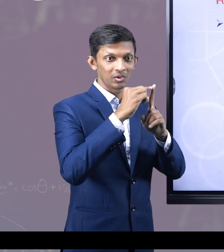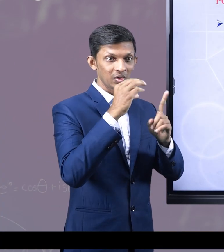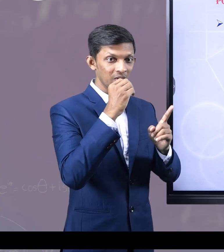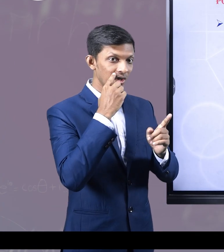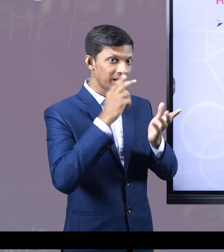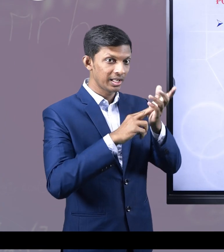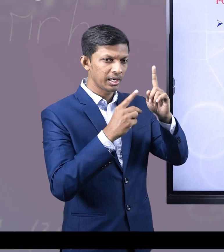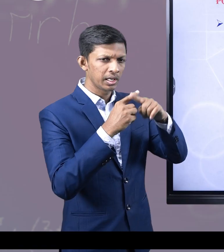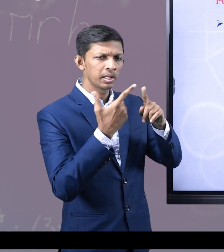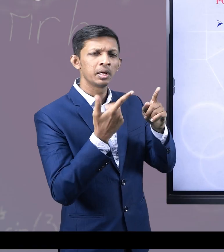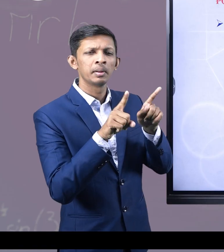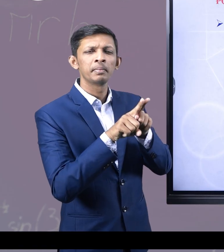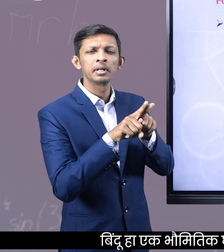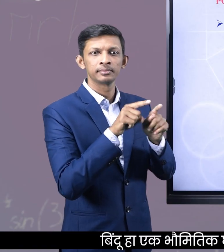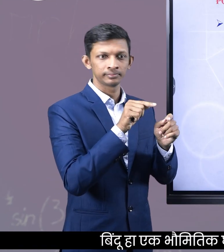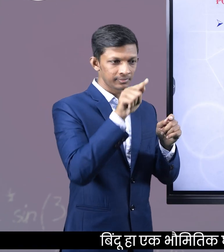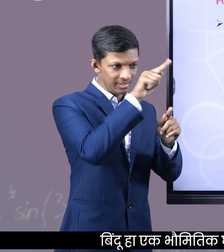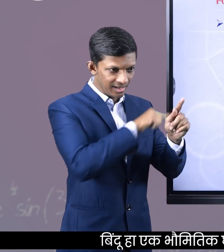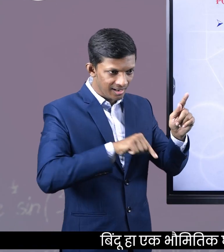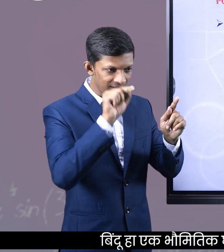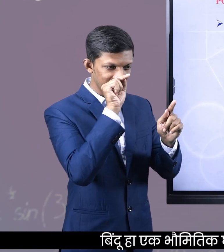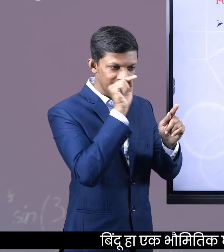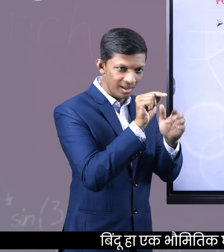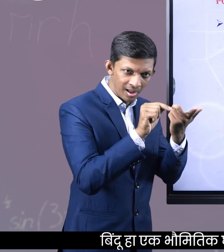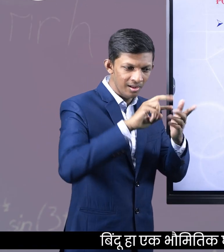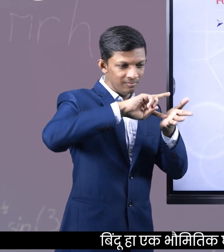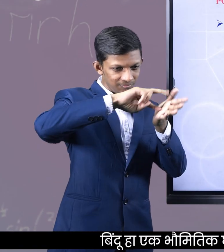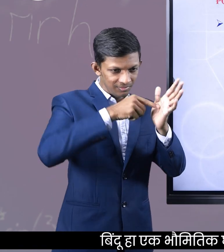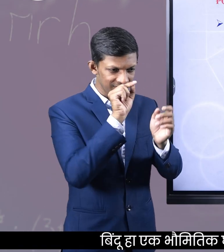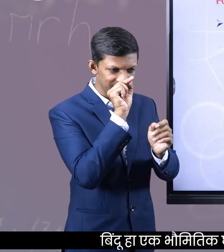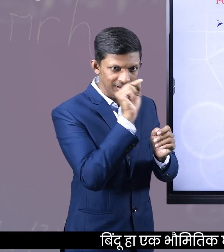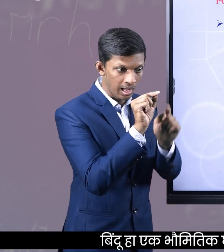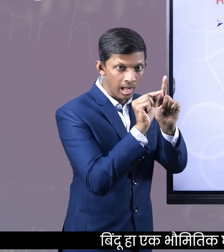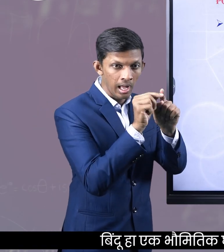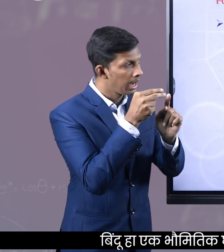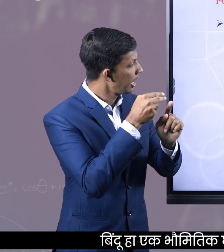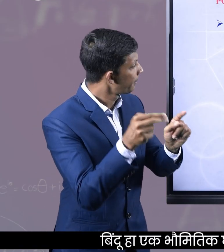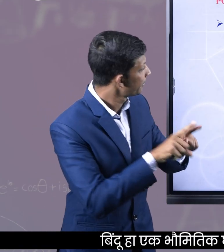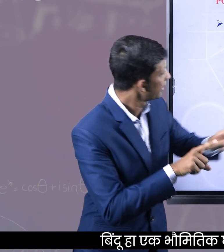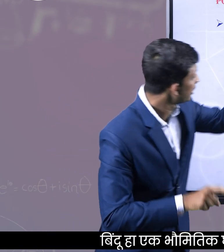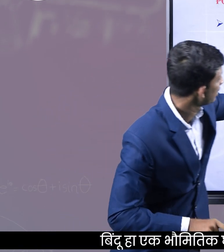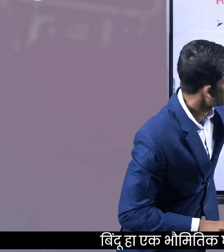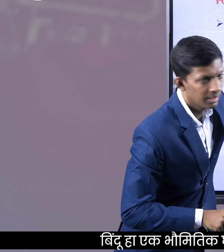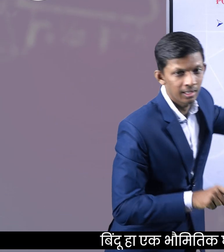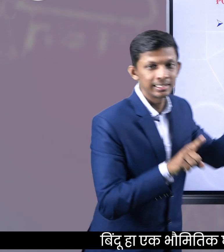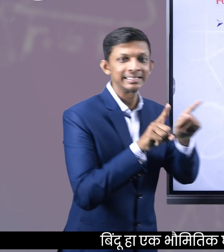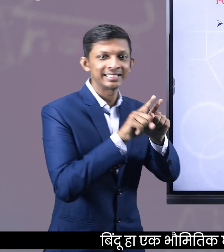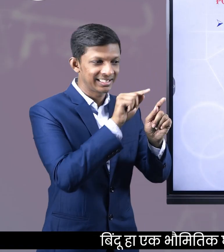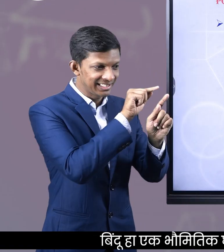बिंदू. बिंदू एक भौमितिक घटक आहे ज्याला कोणतेही परिमाण नाही.